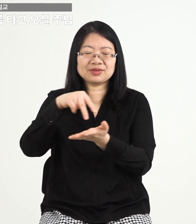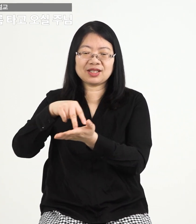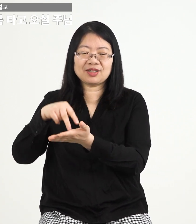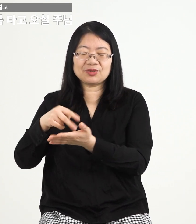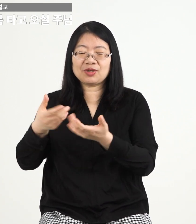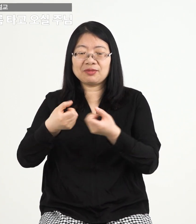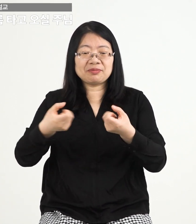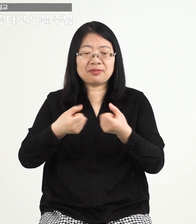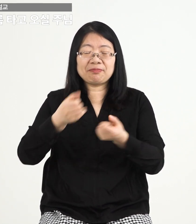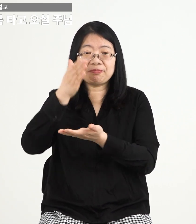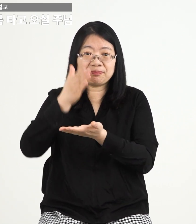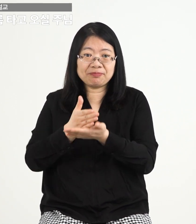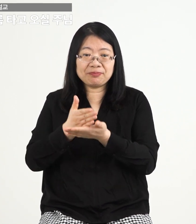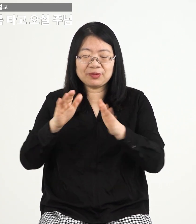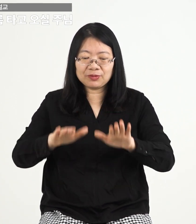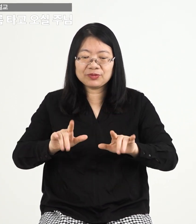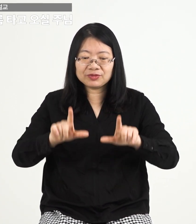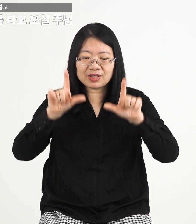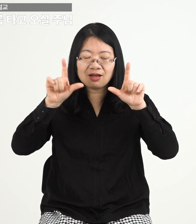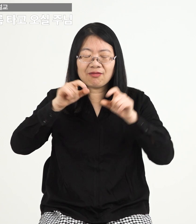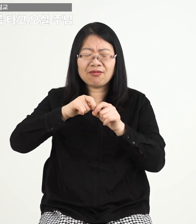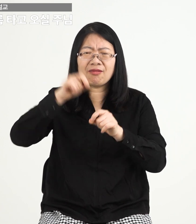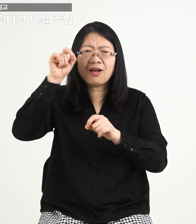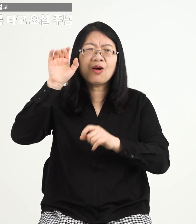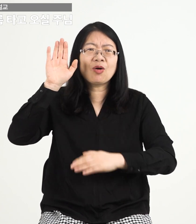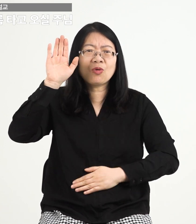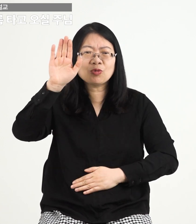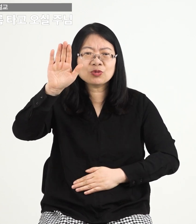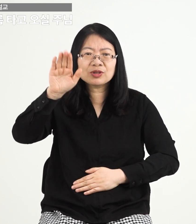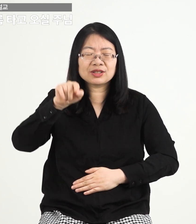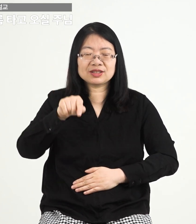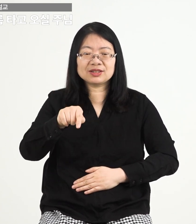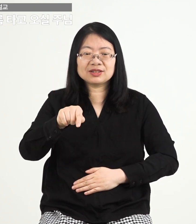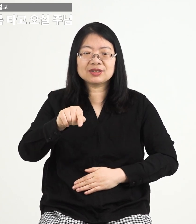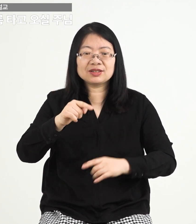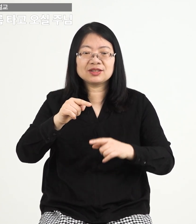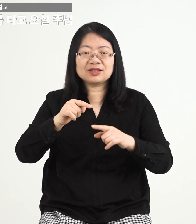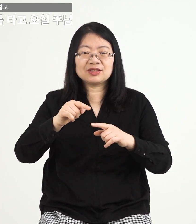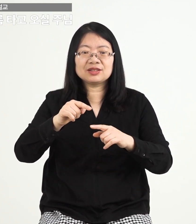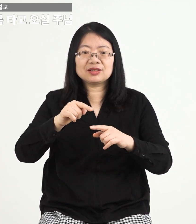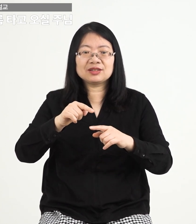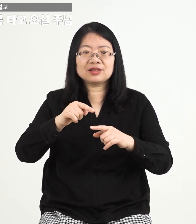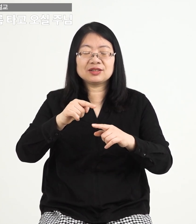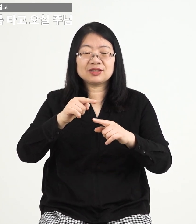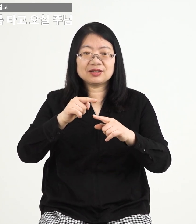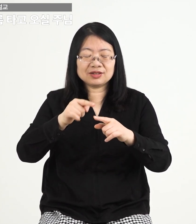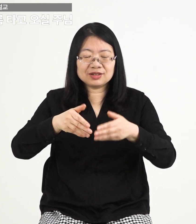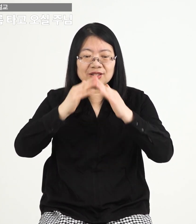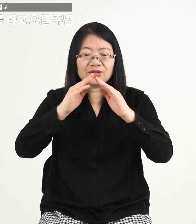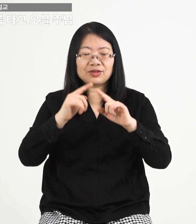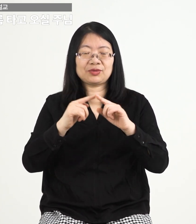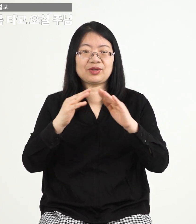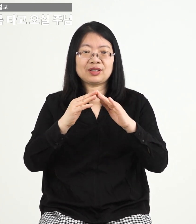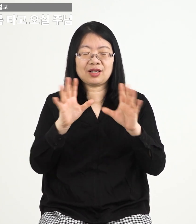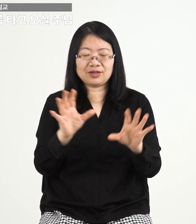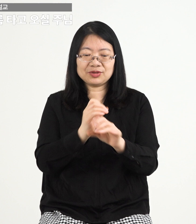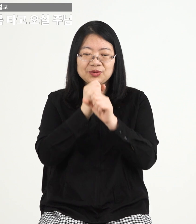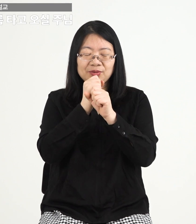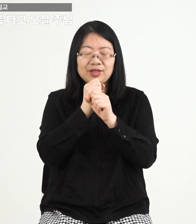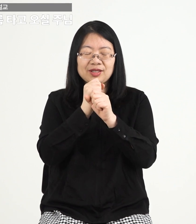아니라 오늘날 수천 년 후 이 땅에 태동된 교회들이 종합적으로 이해해야 될